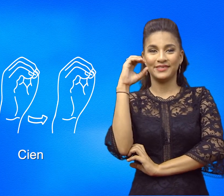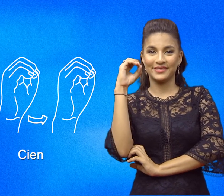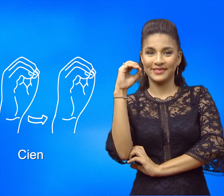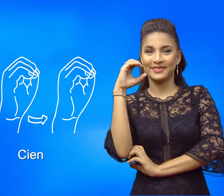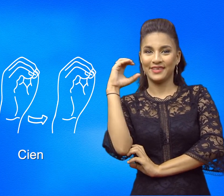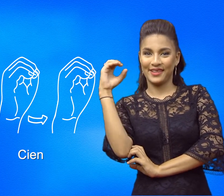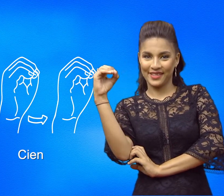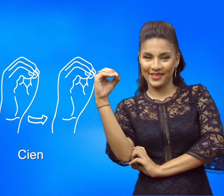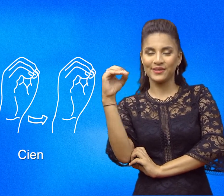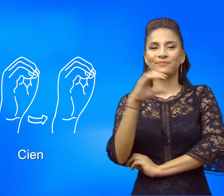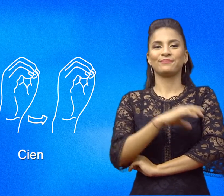100